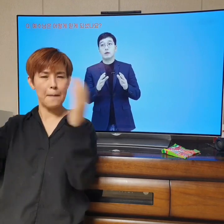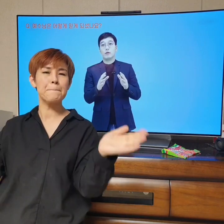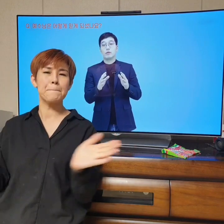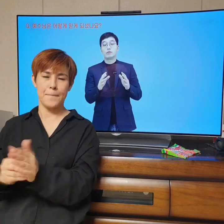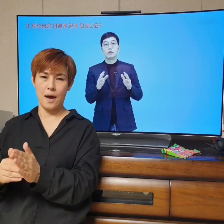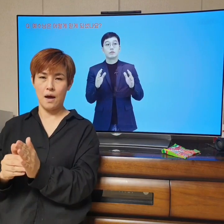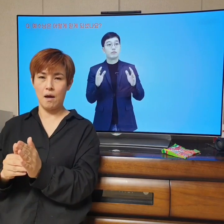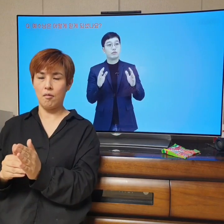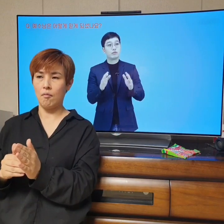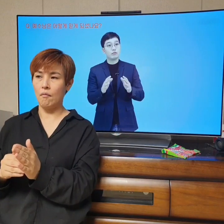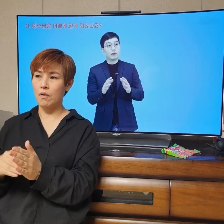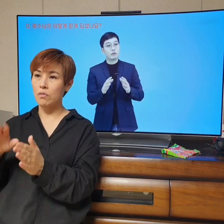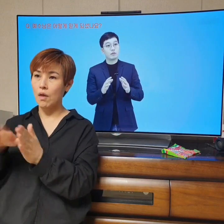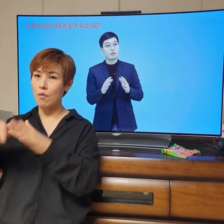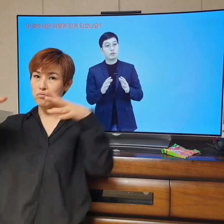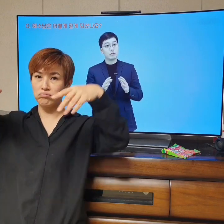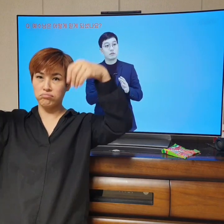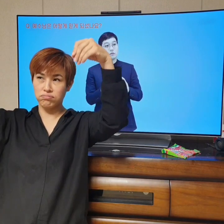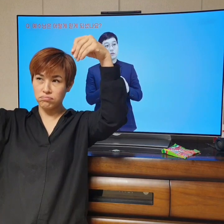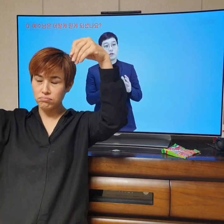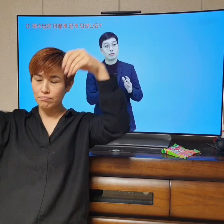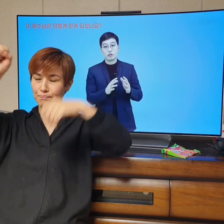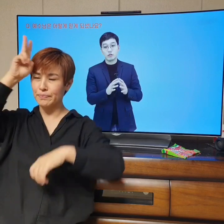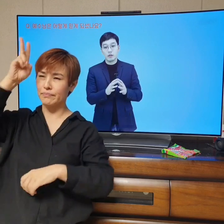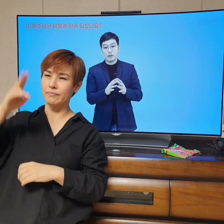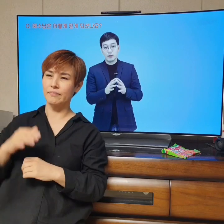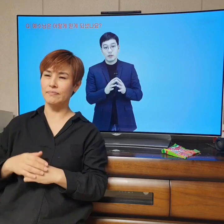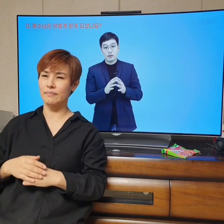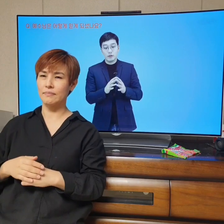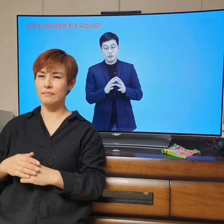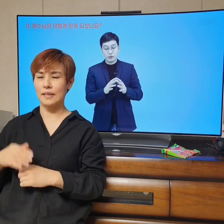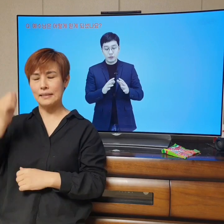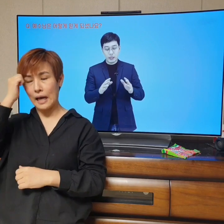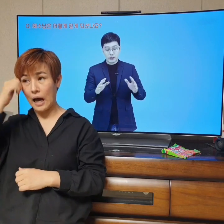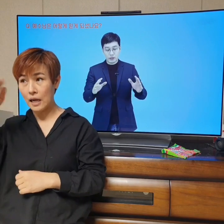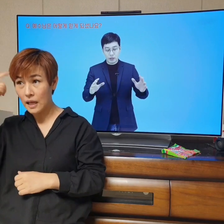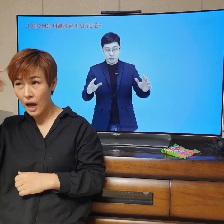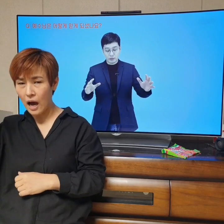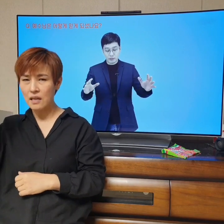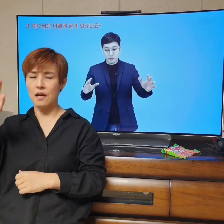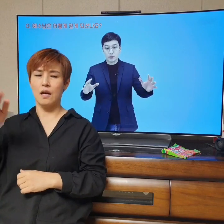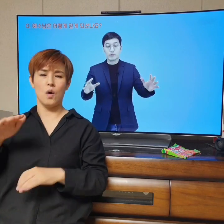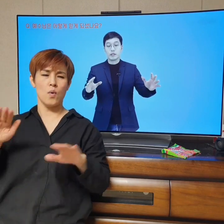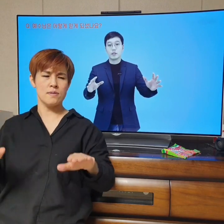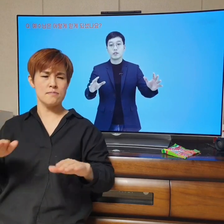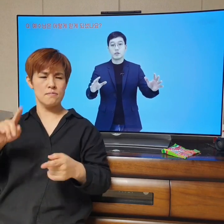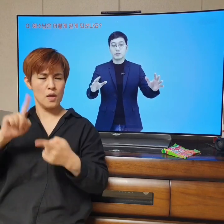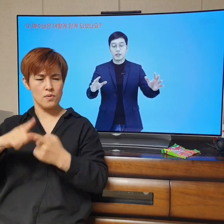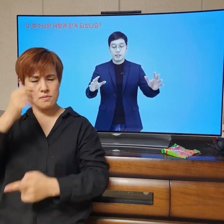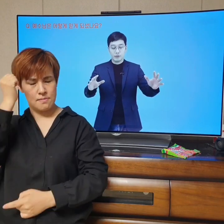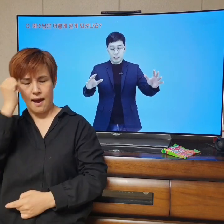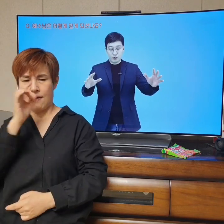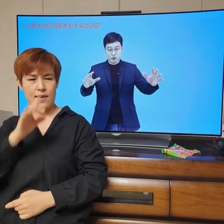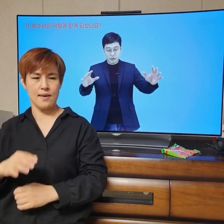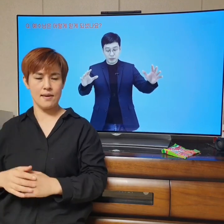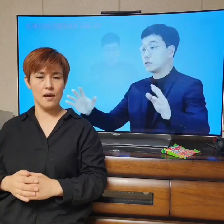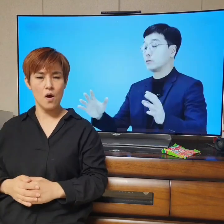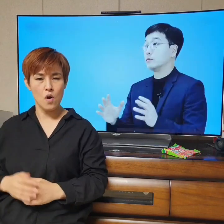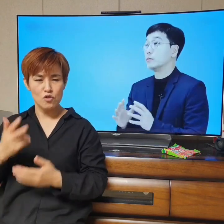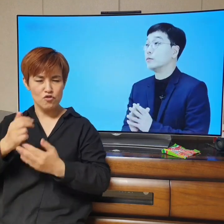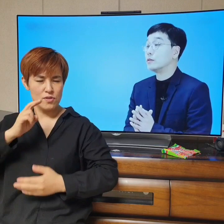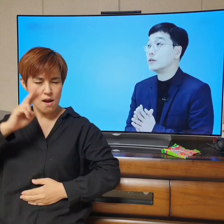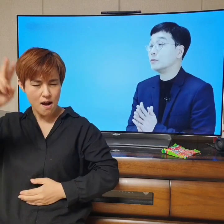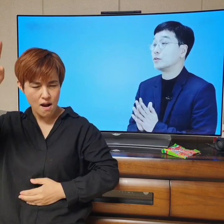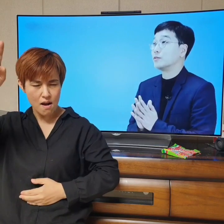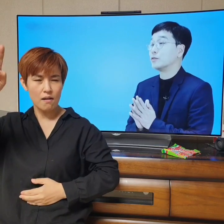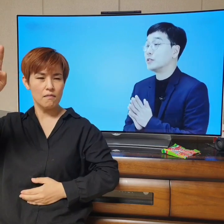근데 그날은 이렇게 불도 끄고 막 이러시더니 이제 들어가는 줄 알았더니 오늘 우리가 이렇게 들어갈 수 없습니다. 그래서 막 얘기 시작하시고 우리 주여 한번